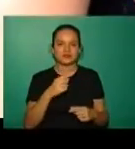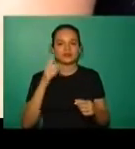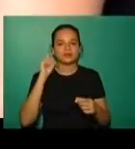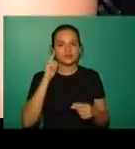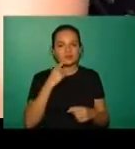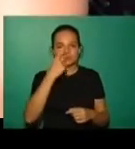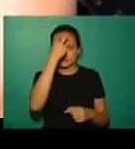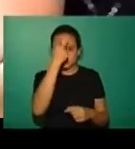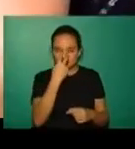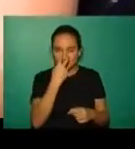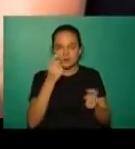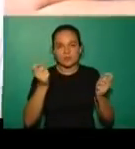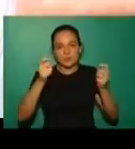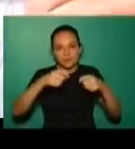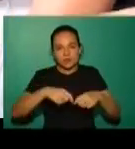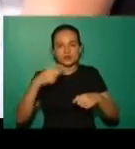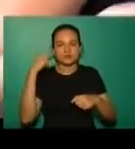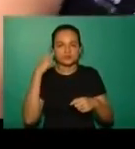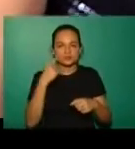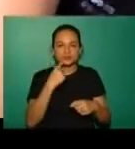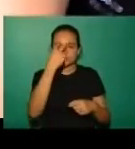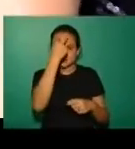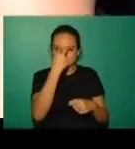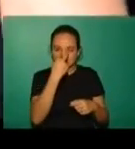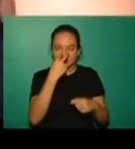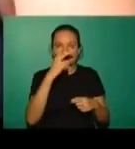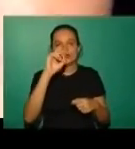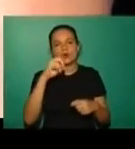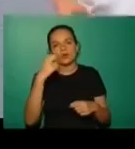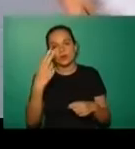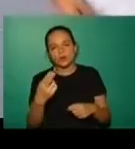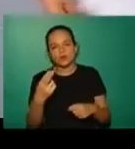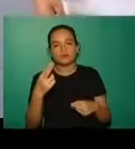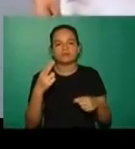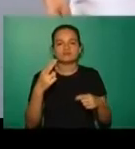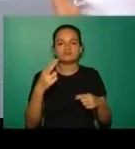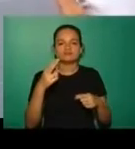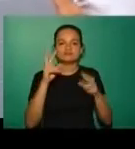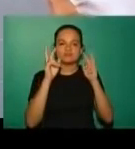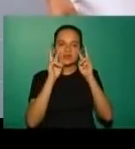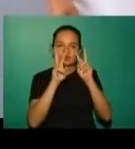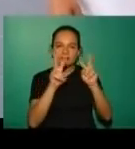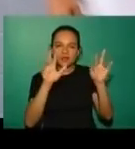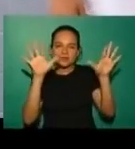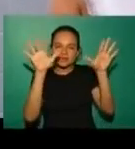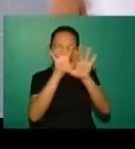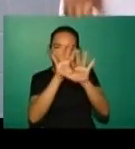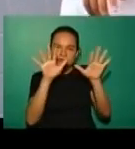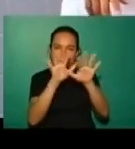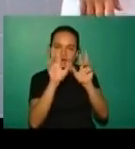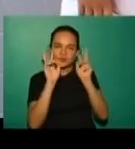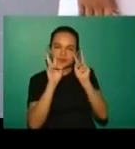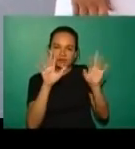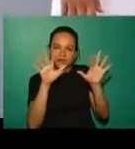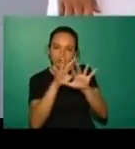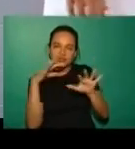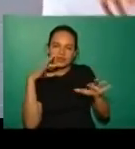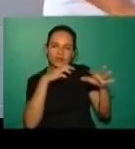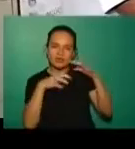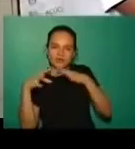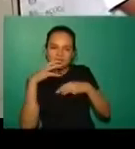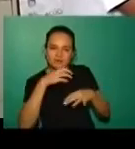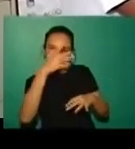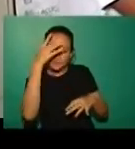Surdos cegos, portanto, podem ser totalmente surdos e cegos, ou ter visão suficiente para se mover em seus ambientes,